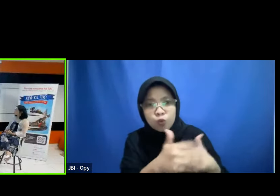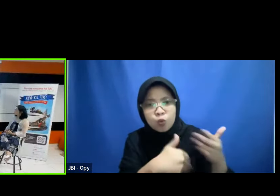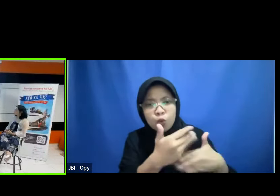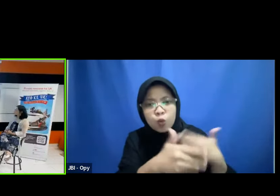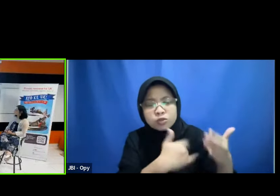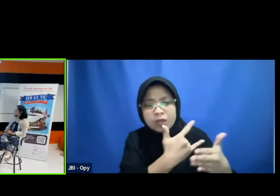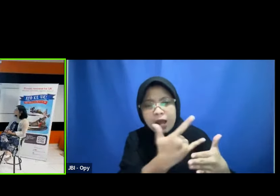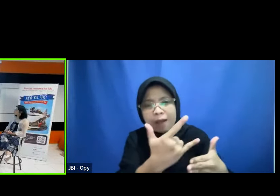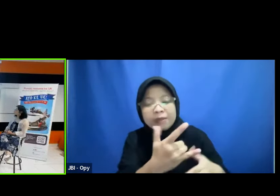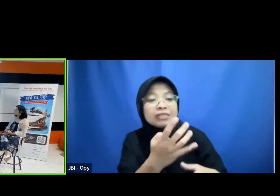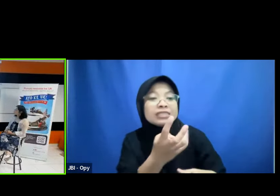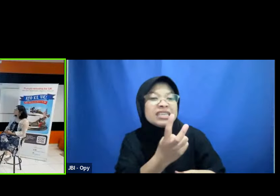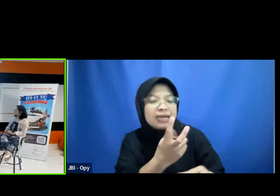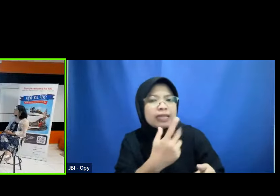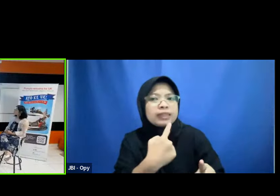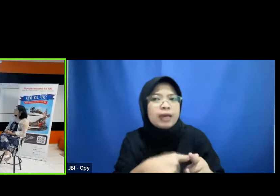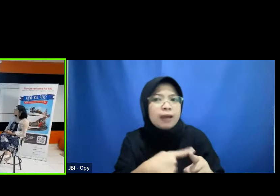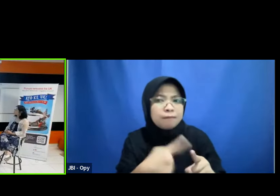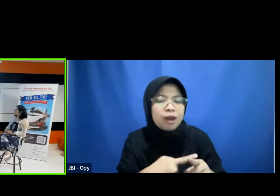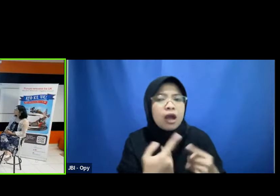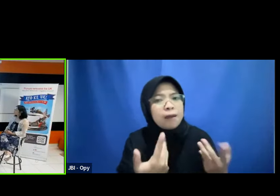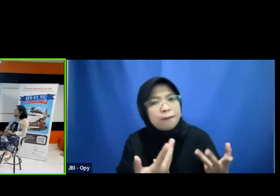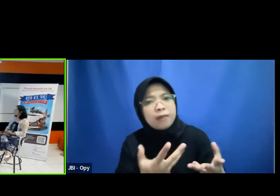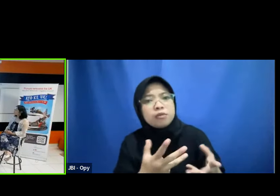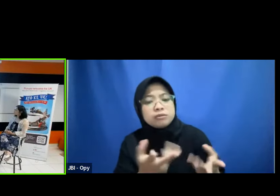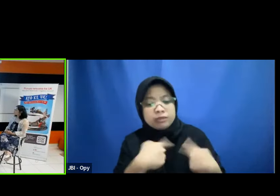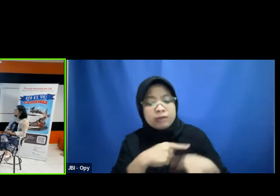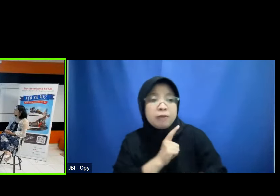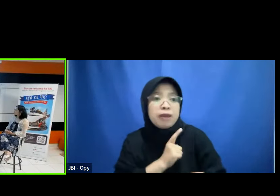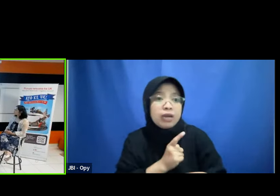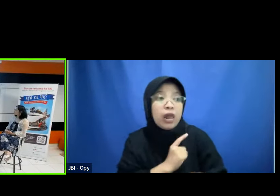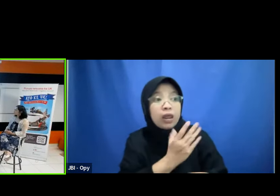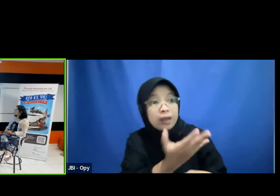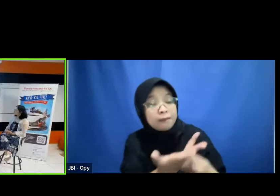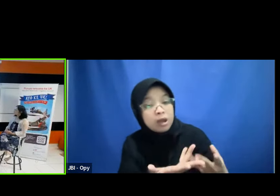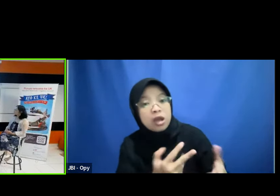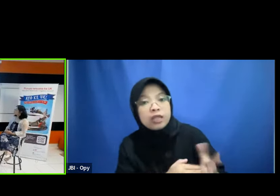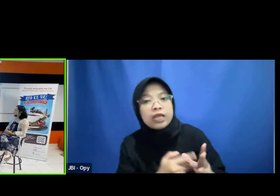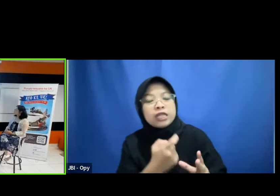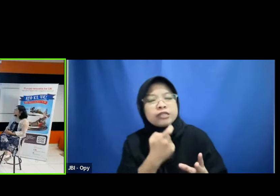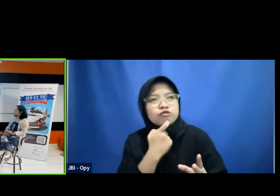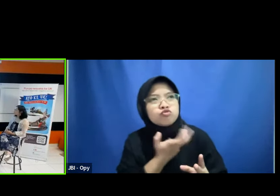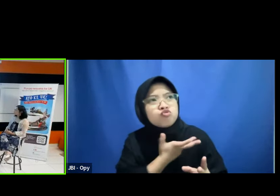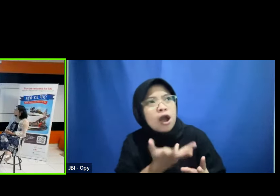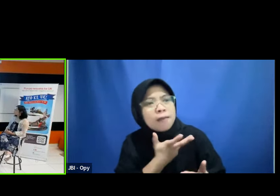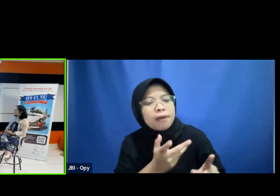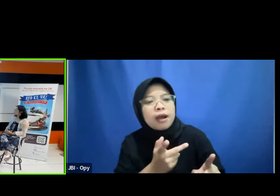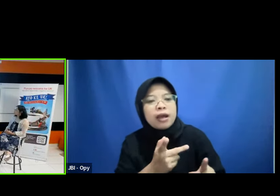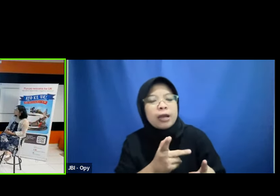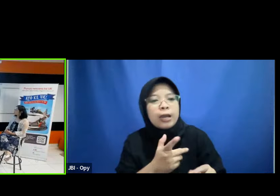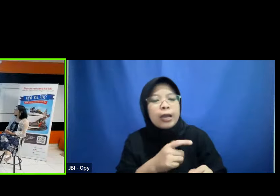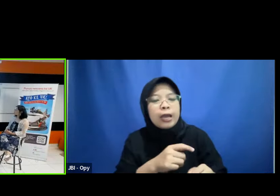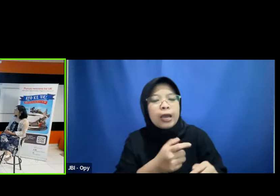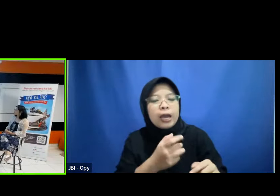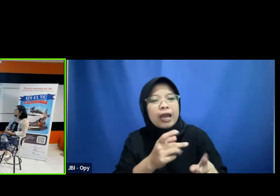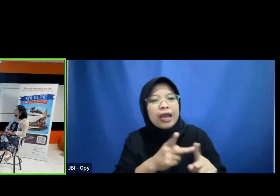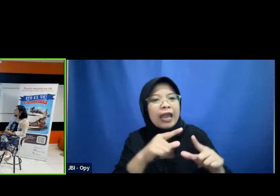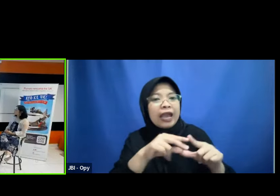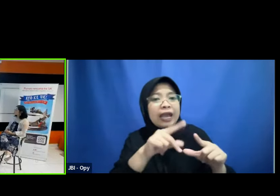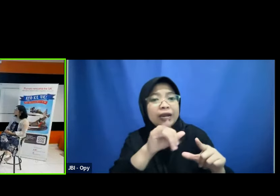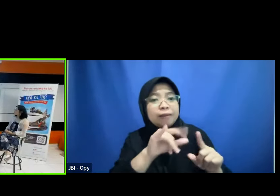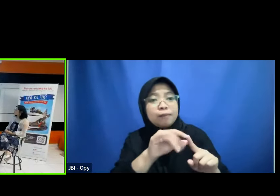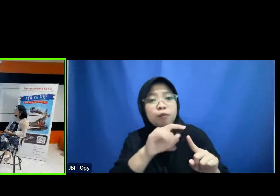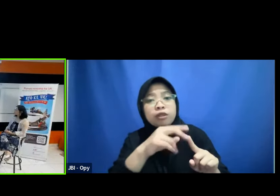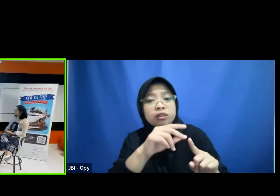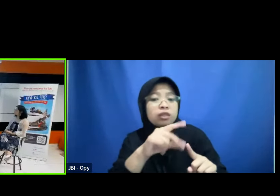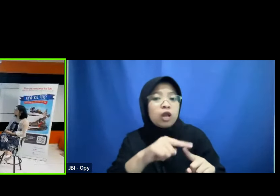boleh nambahan dikit-dikit mengenai apa yang menjadi personality kalian Kayak misalnya suka Harry Potter atau misal suka banget sama something di UK itu boleh banget dimasukin karena